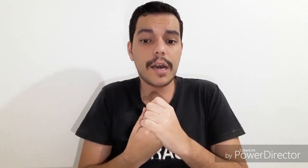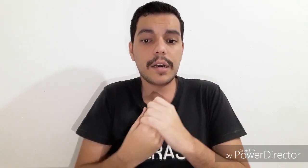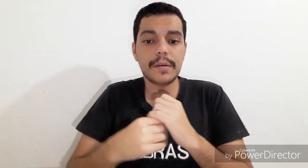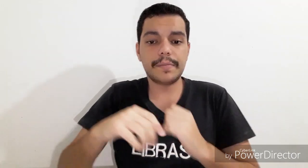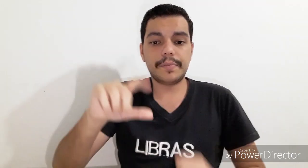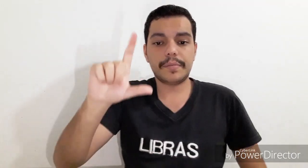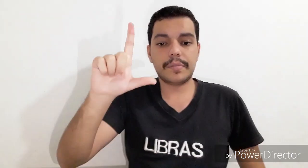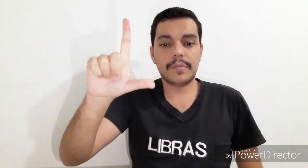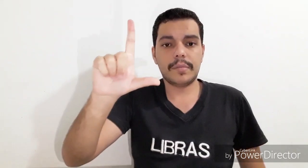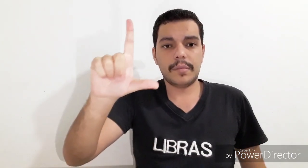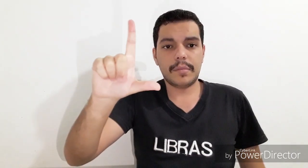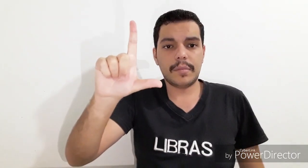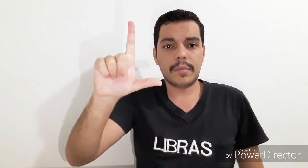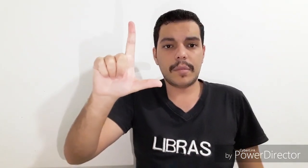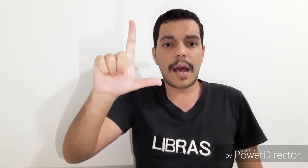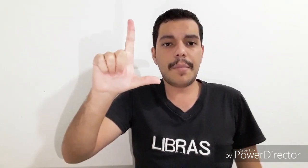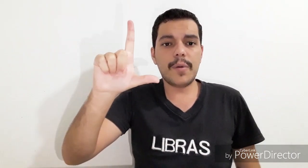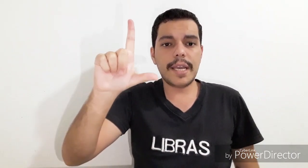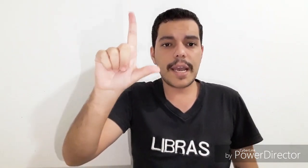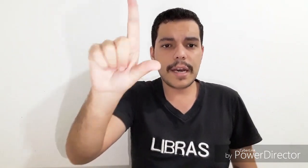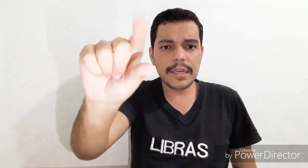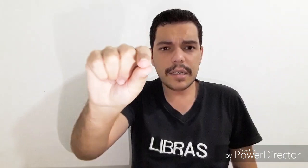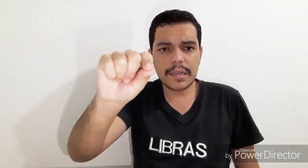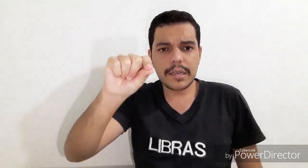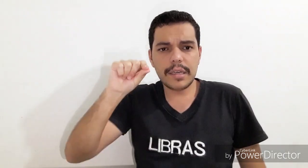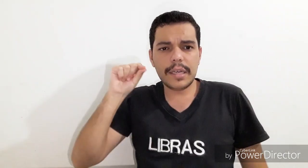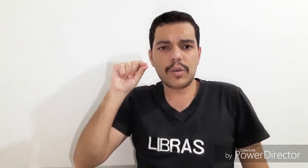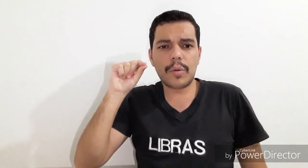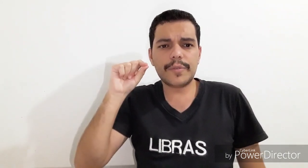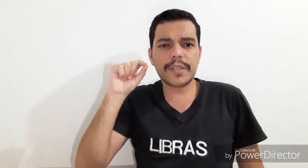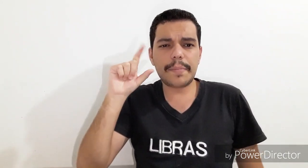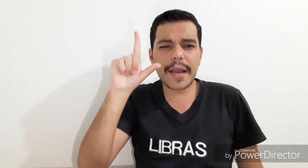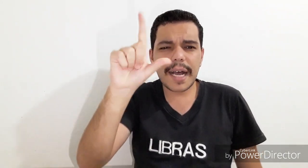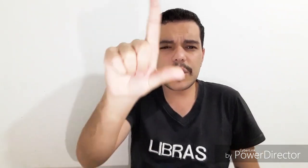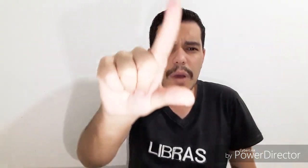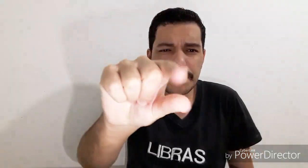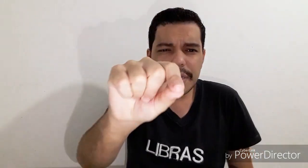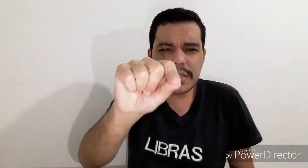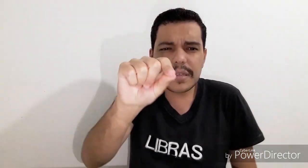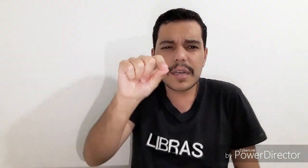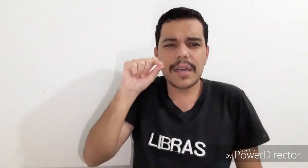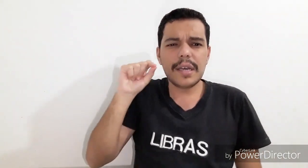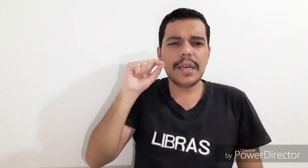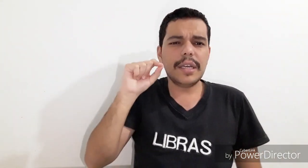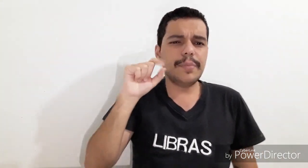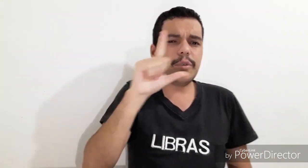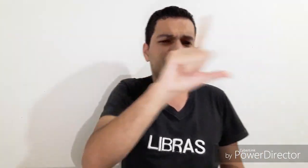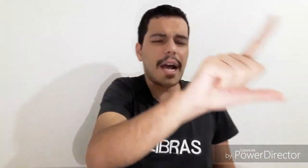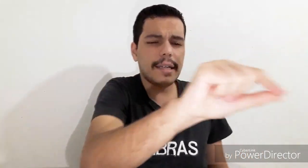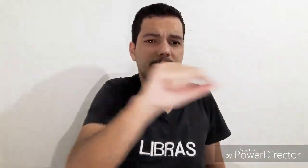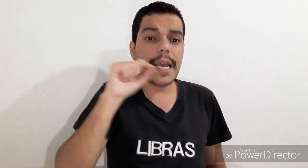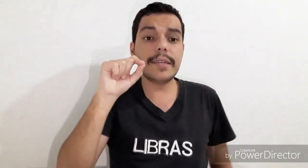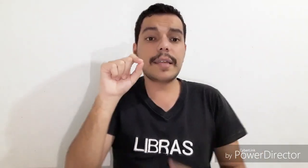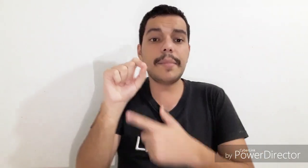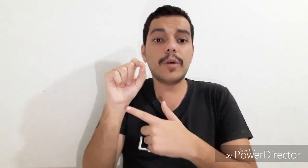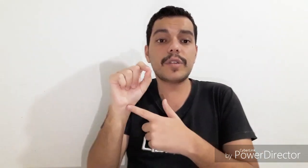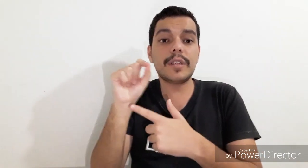Escolher, a mão em L, como se você pegasse uma pinça e puxasse. Esse também é o sinal